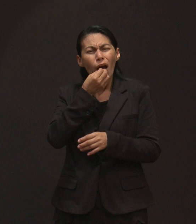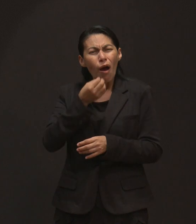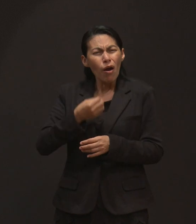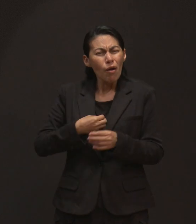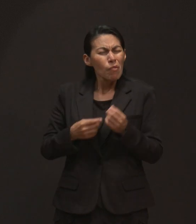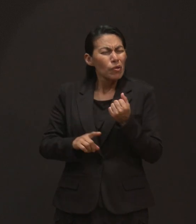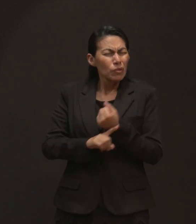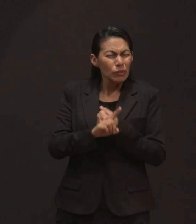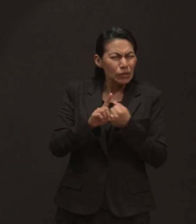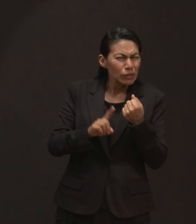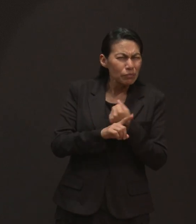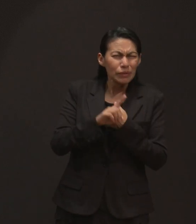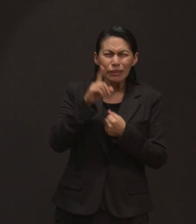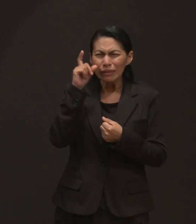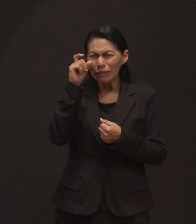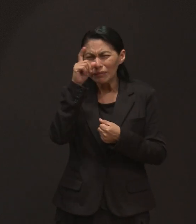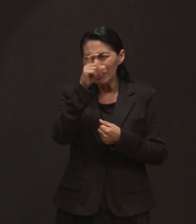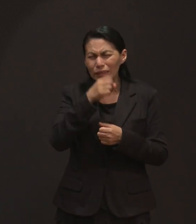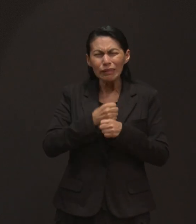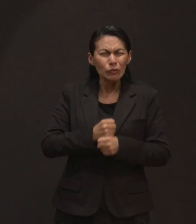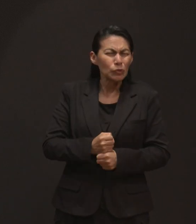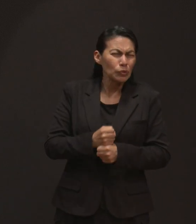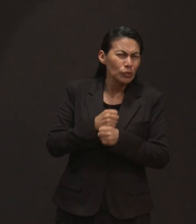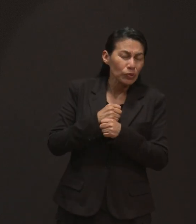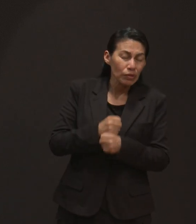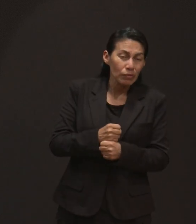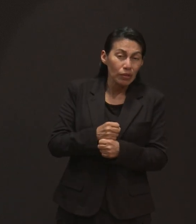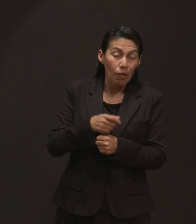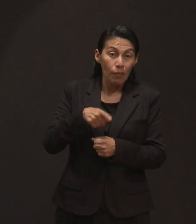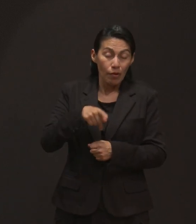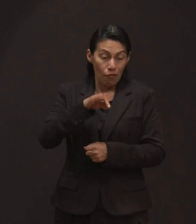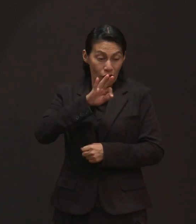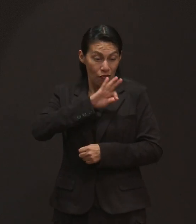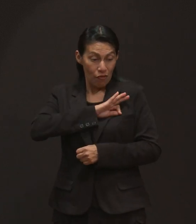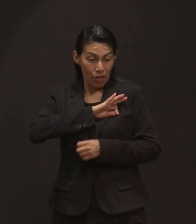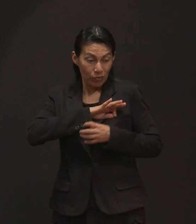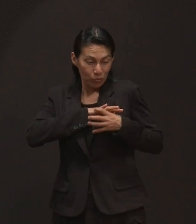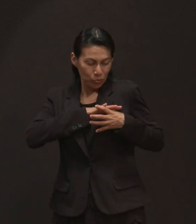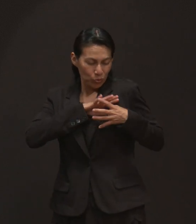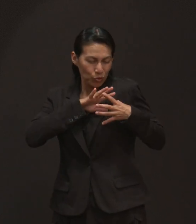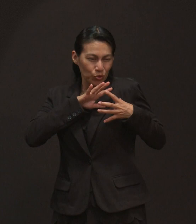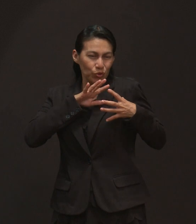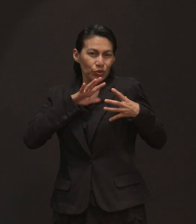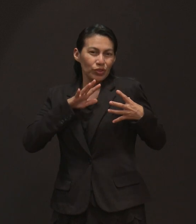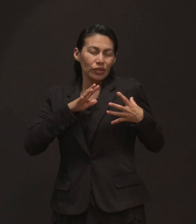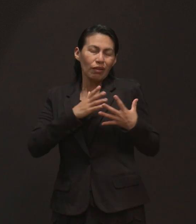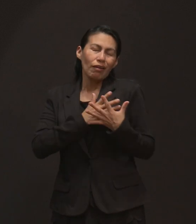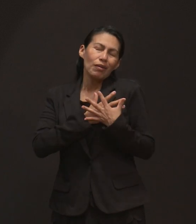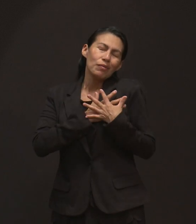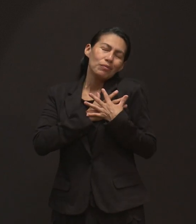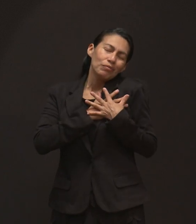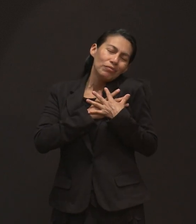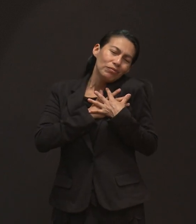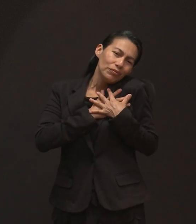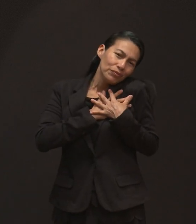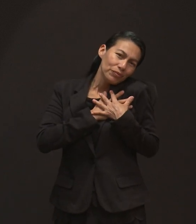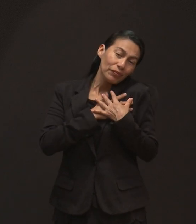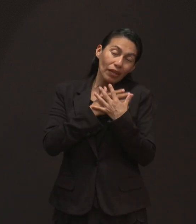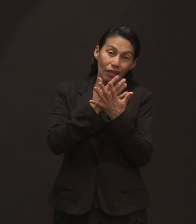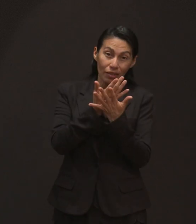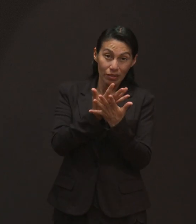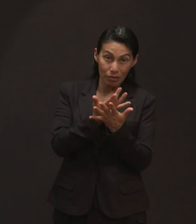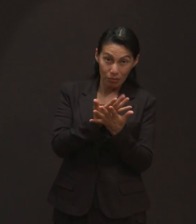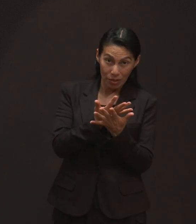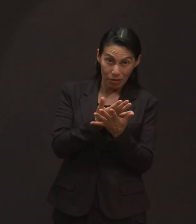crisis su fe y su amor y su